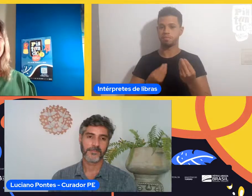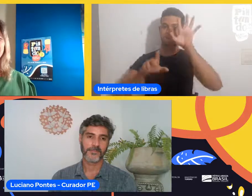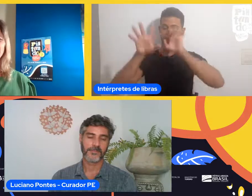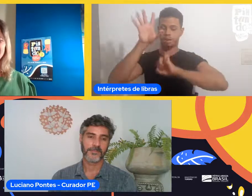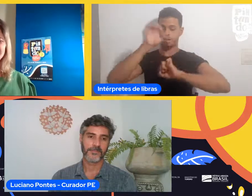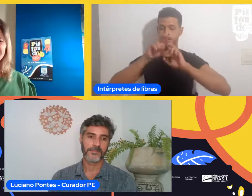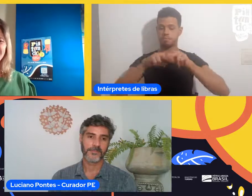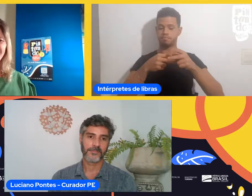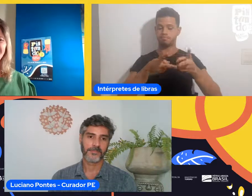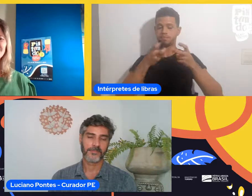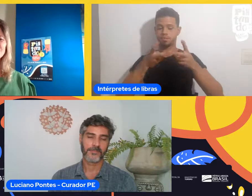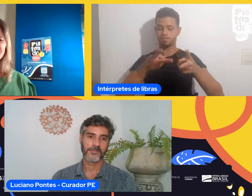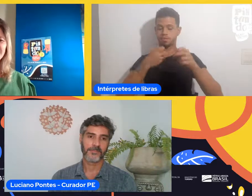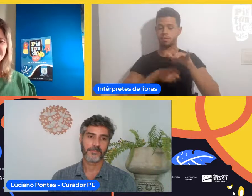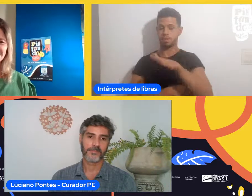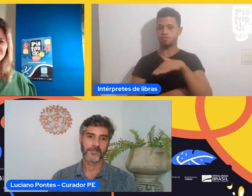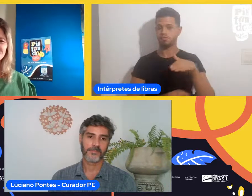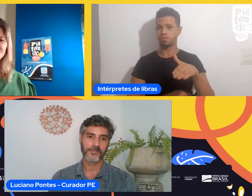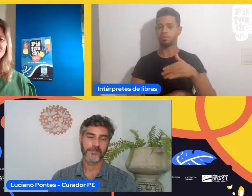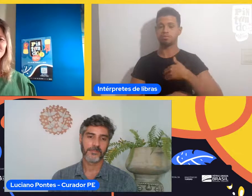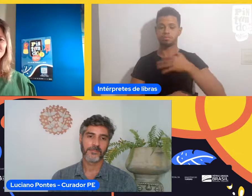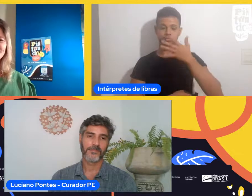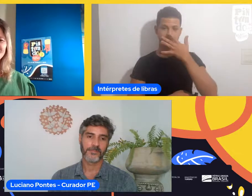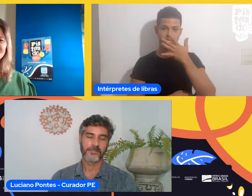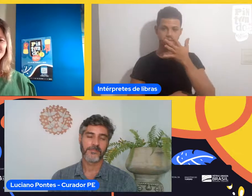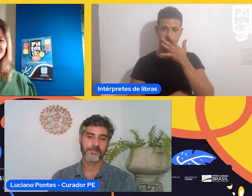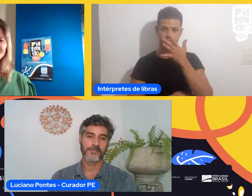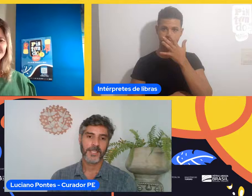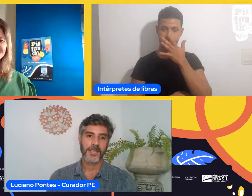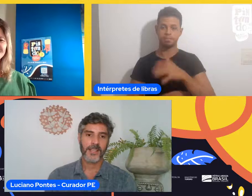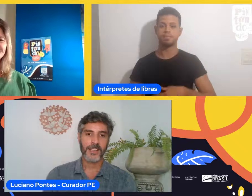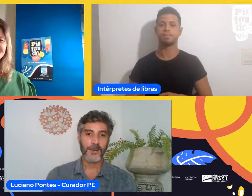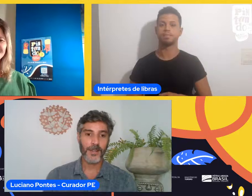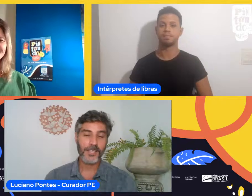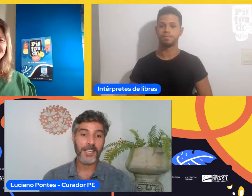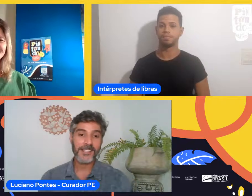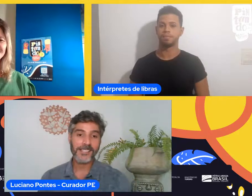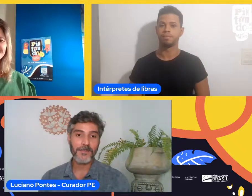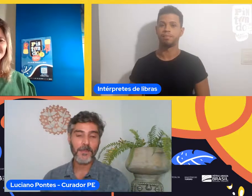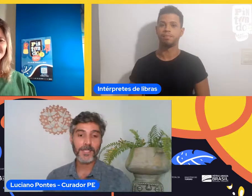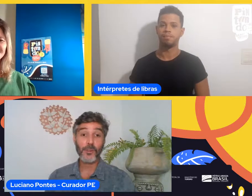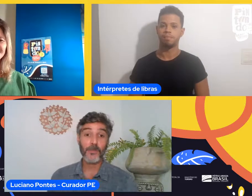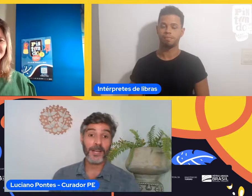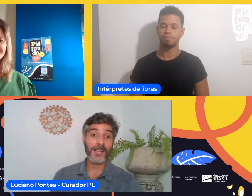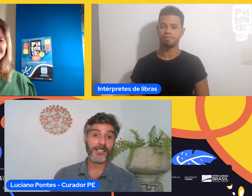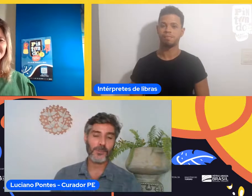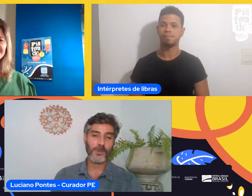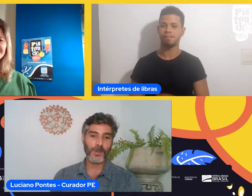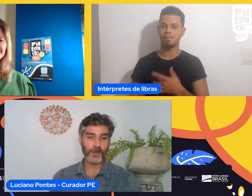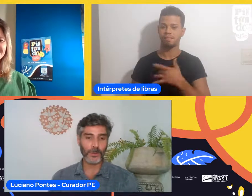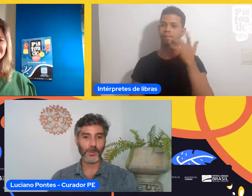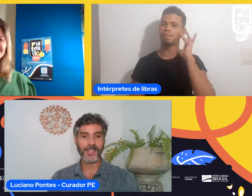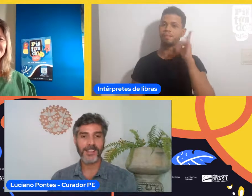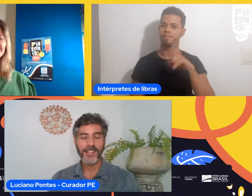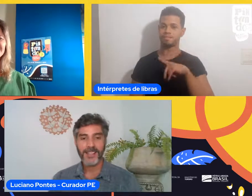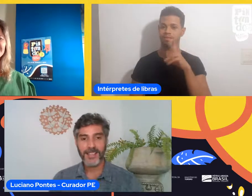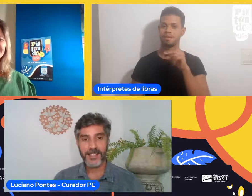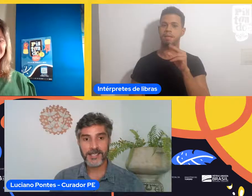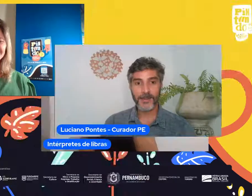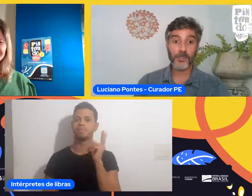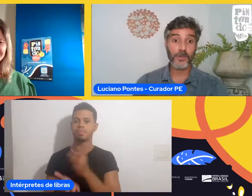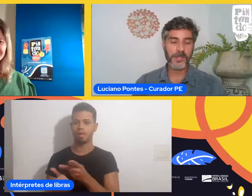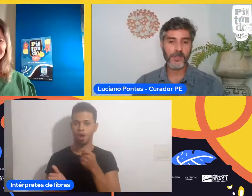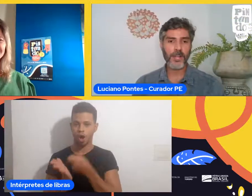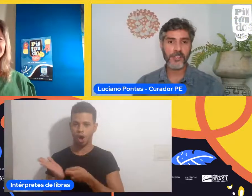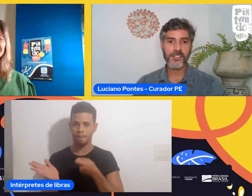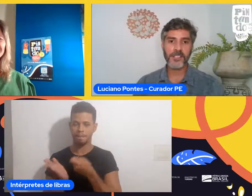crianças, apreciar e estar inteiro. É, eu acho que tem sempre muitas cobranças no mundo adulto, né? E